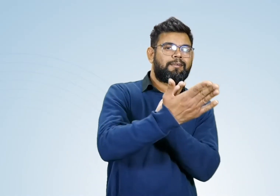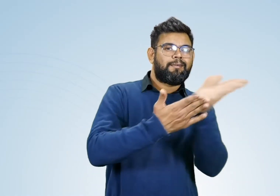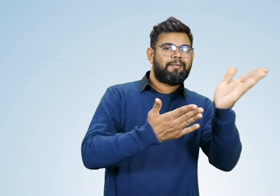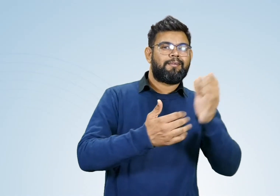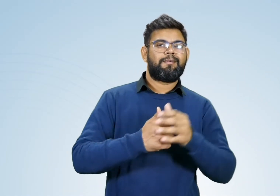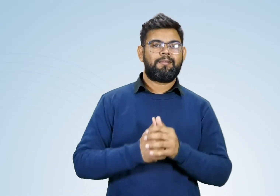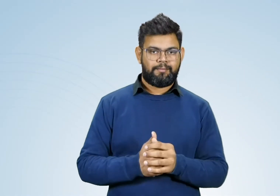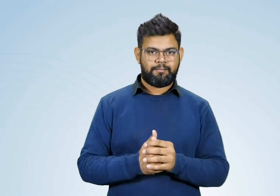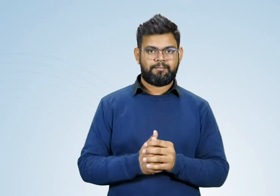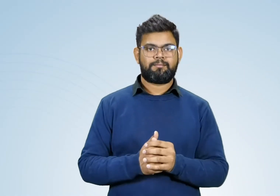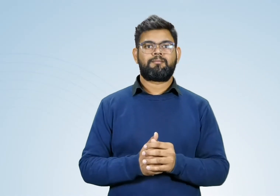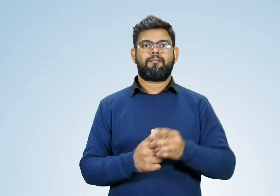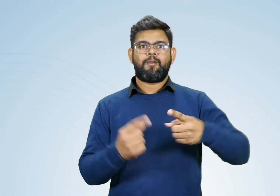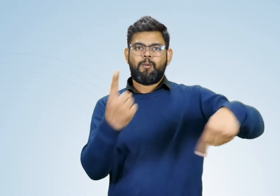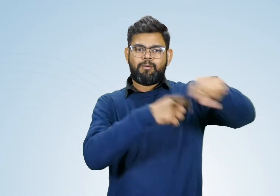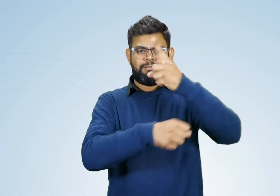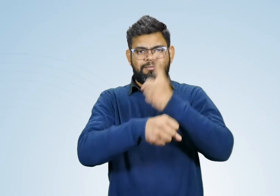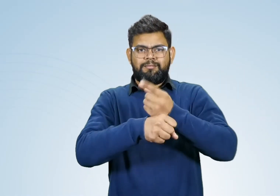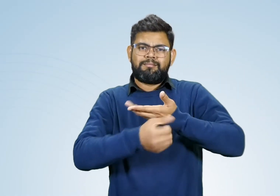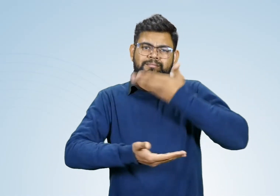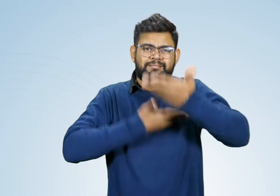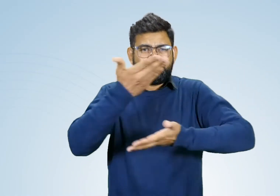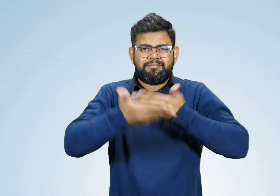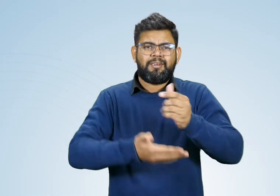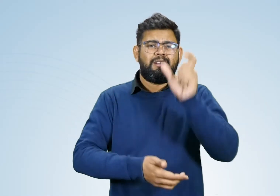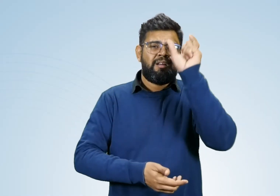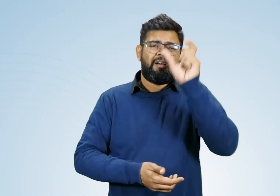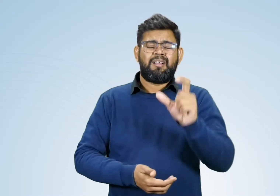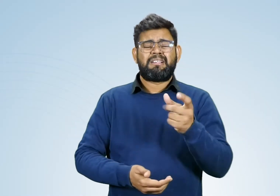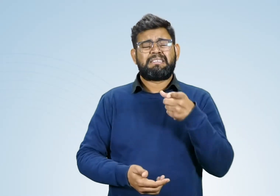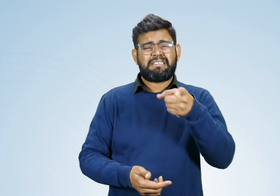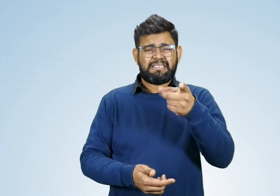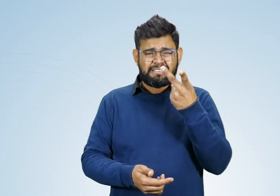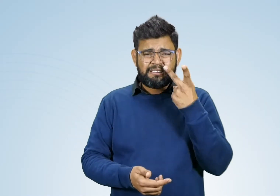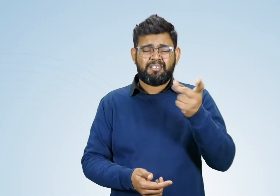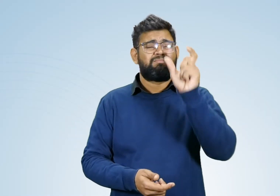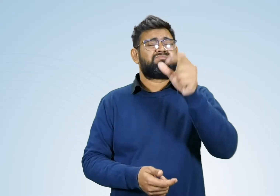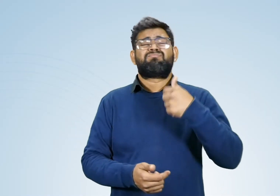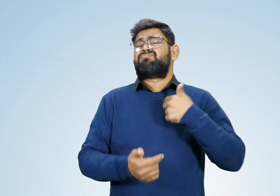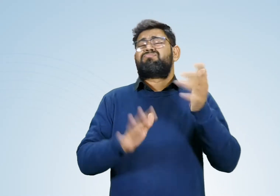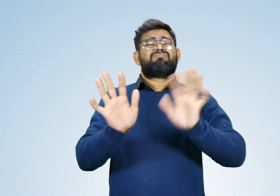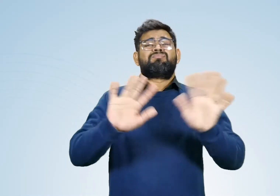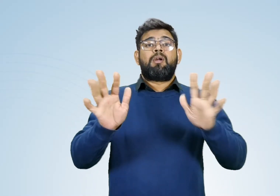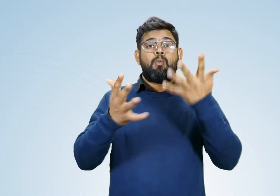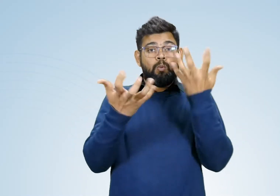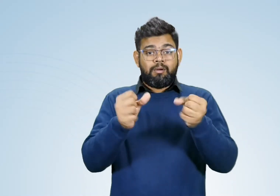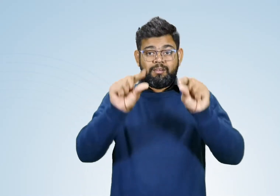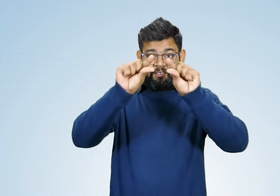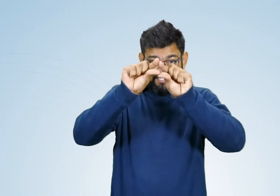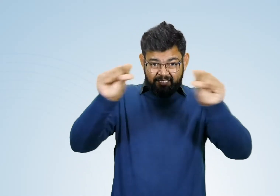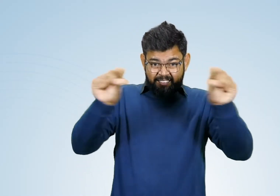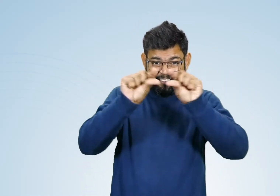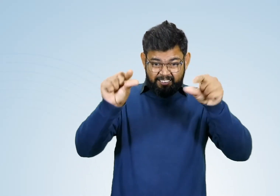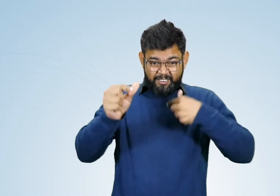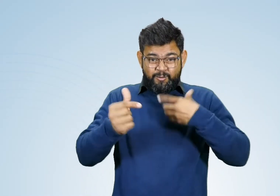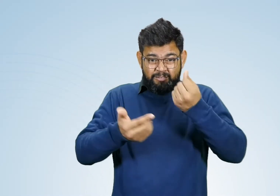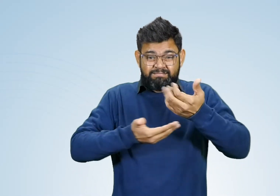द्विभाषी शिक्षा देने का दूसरा तरीका है कि अध्यापक बच्चे को वर्ड ही ना पढ़ाए बल्कि सेंटेंस बनाना भी